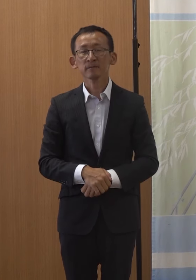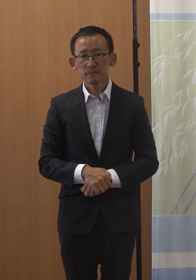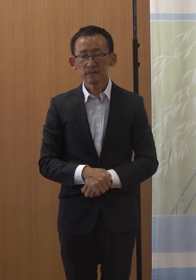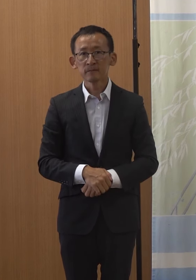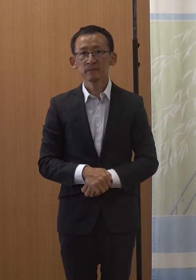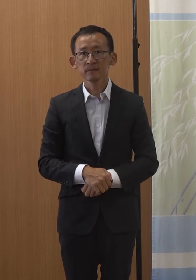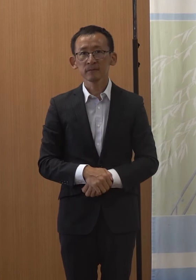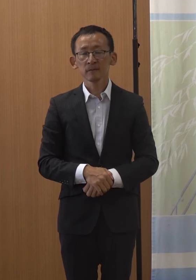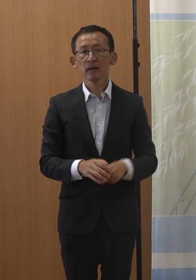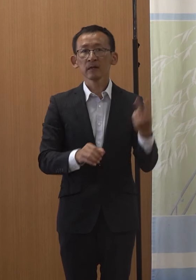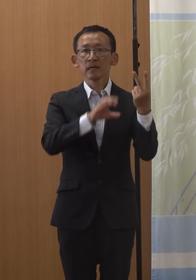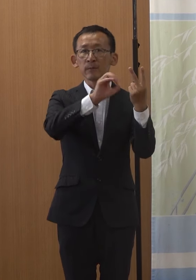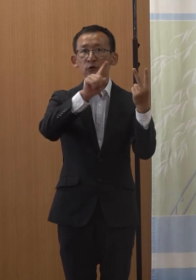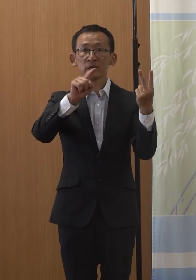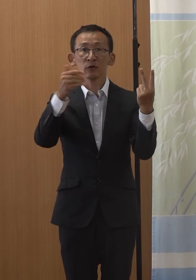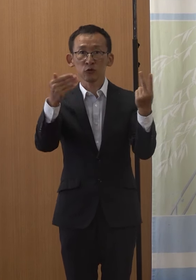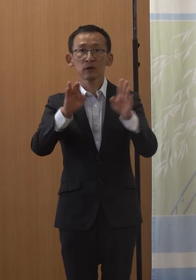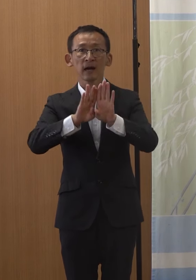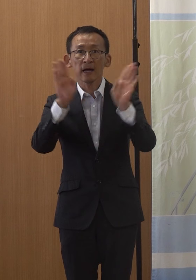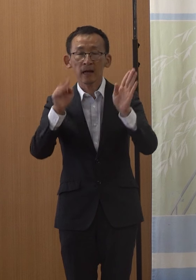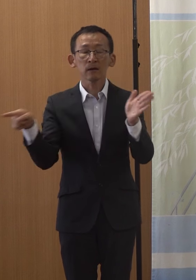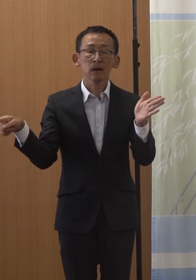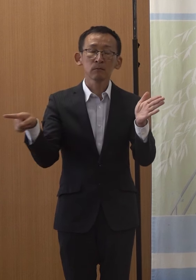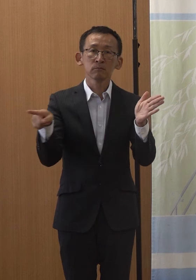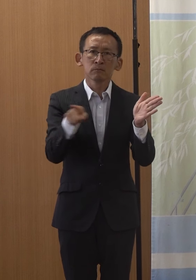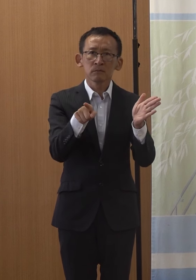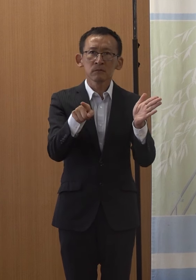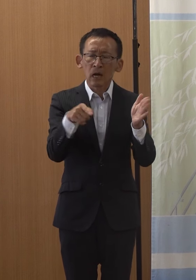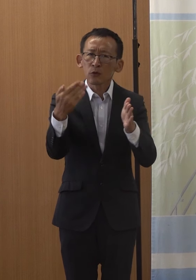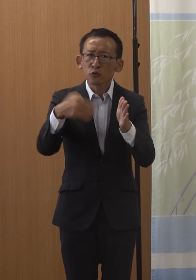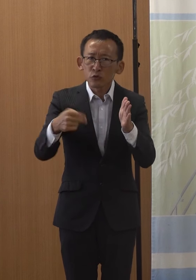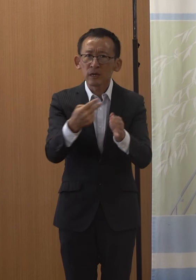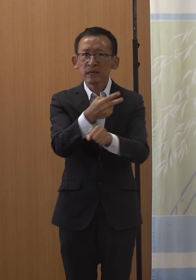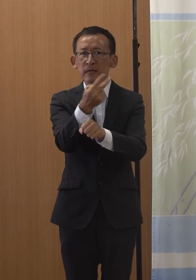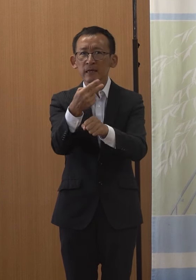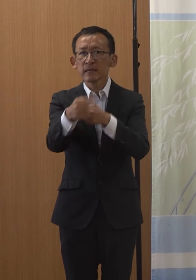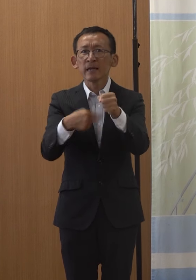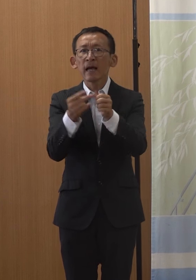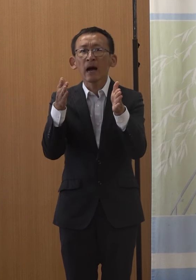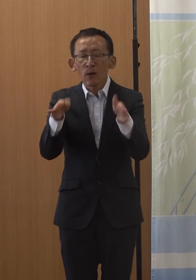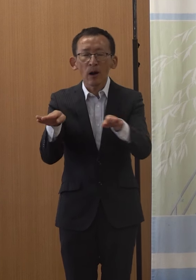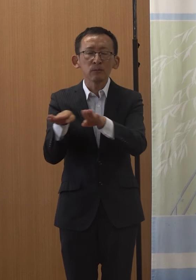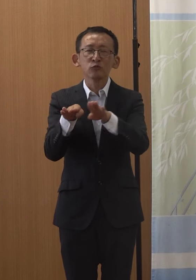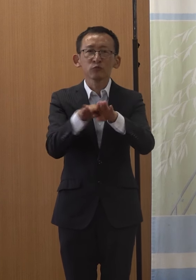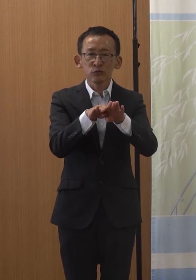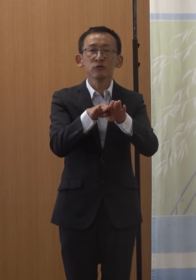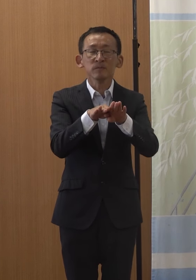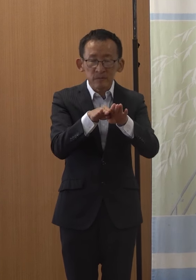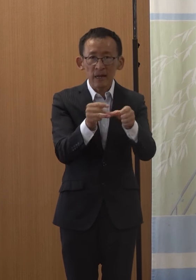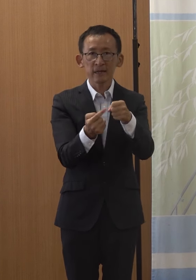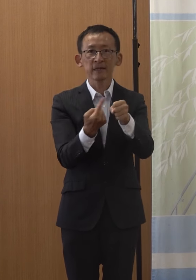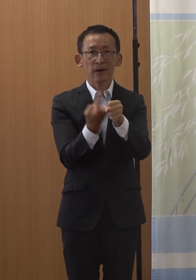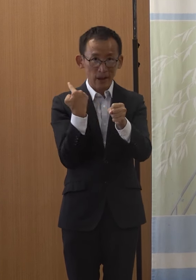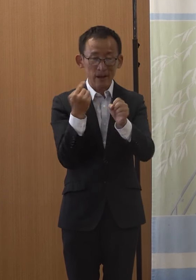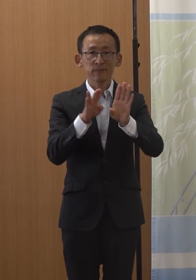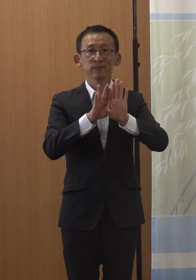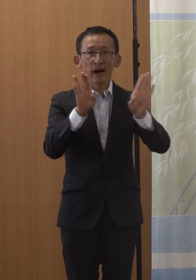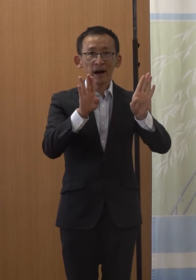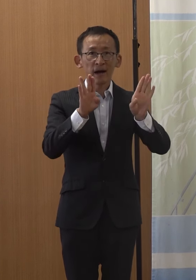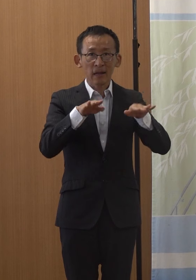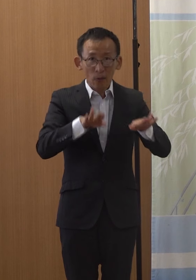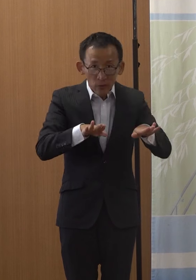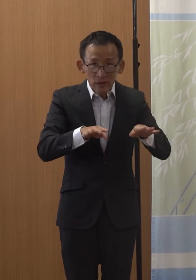2019年の初開催以来、途中2年は、コロナ禍で中止しましたが、昨年から再開し4回